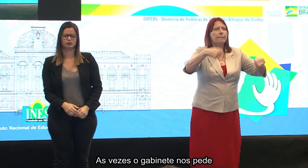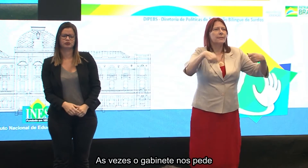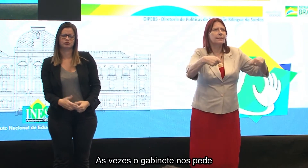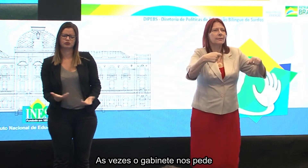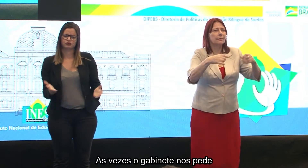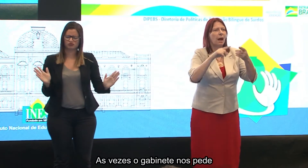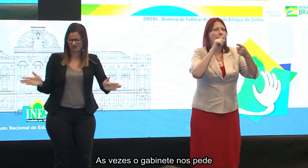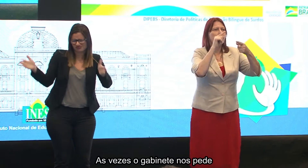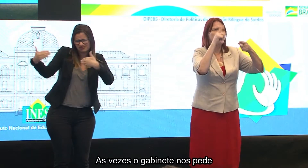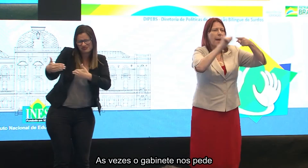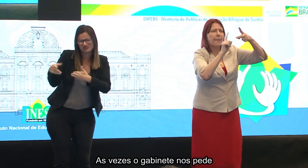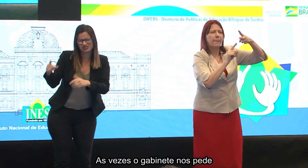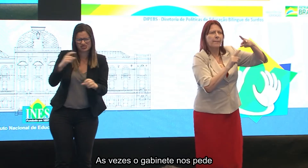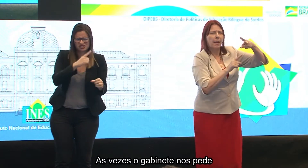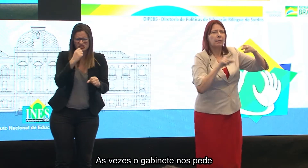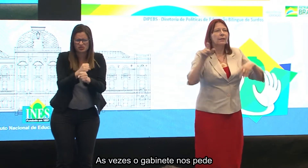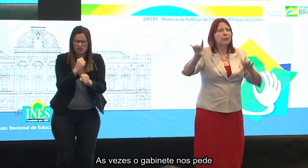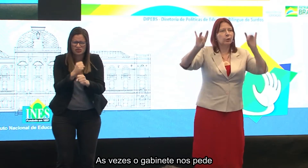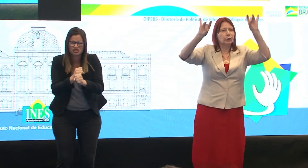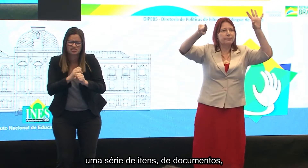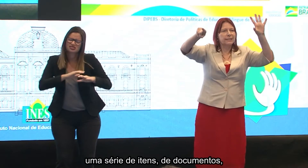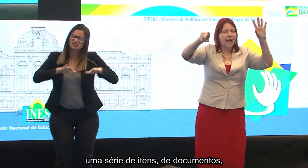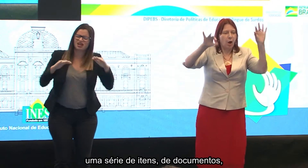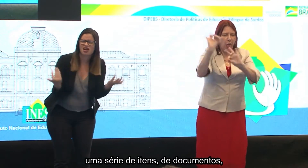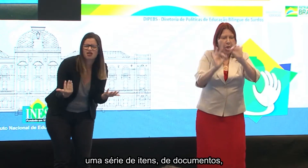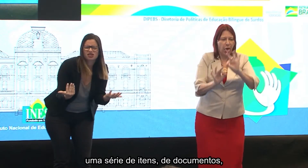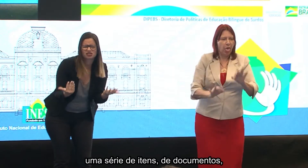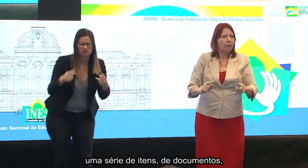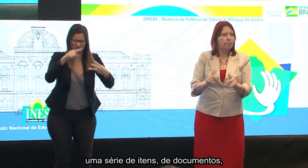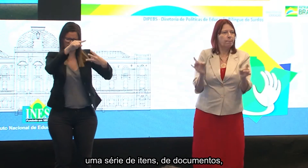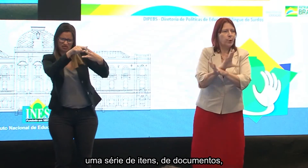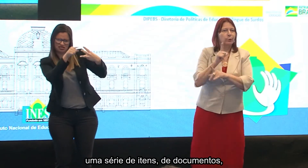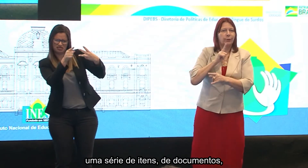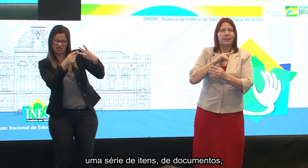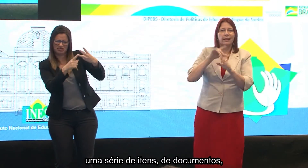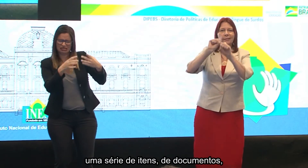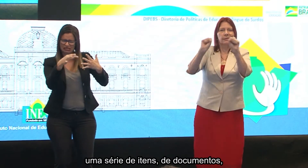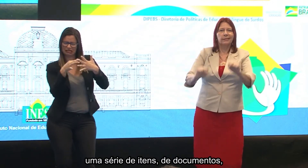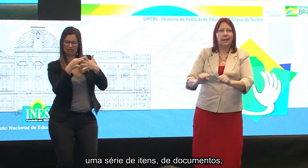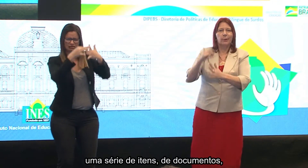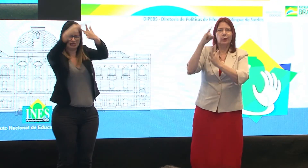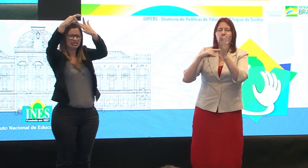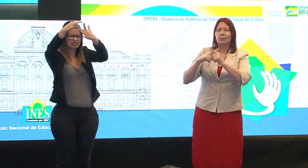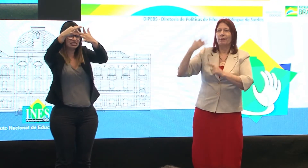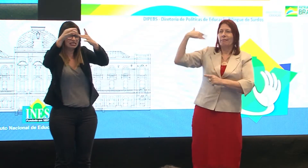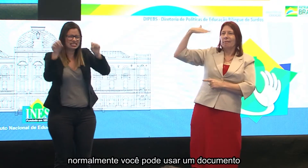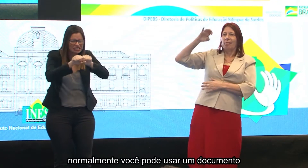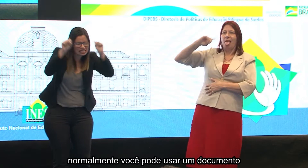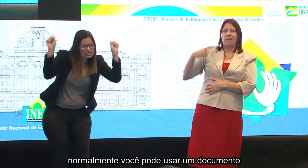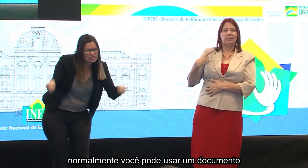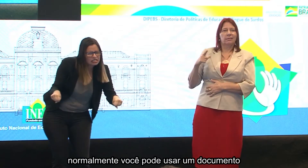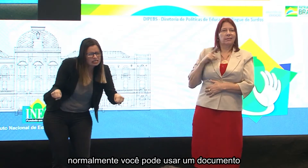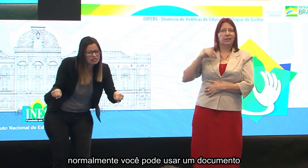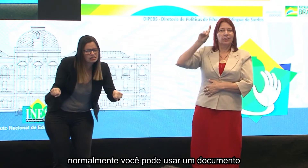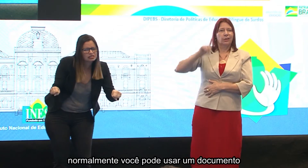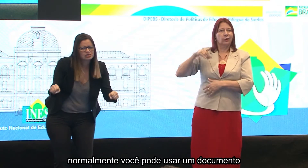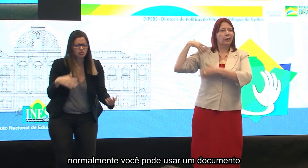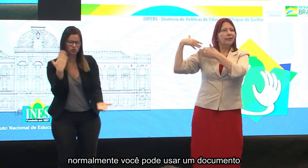Às vezes, o gabinete nos pede uma série de itens, uma série de documentos. Normalmente, você pode usar